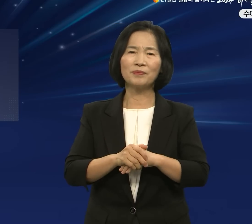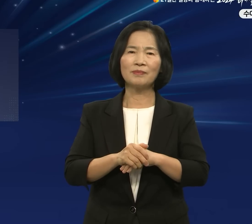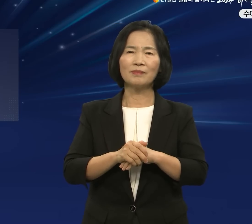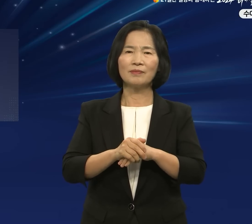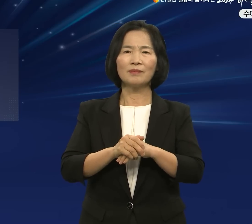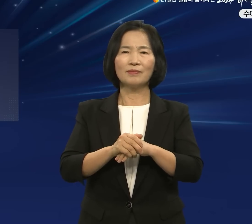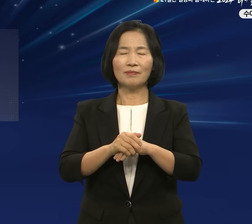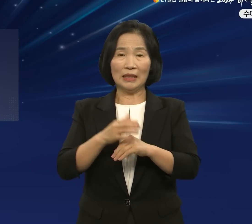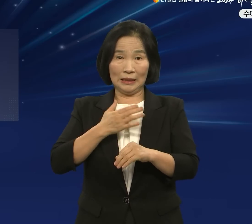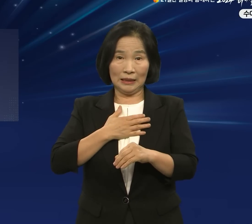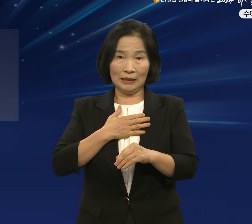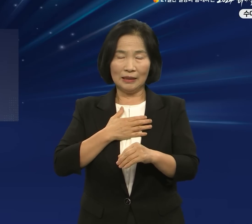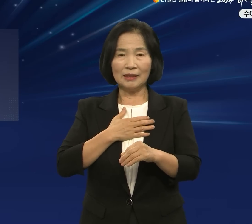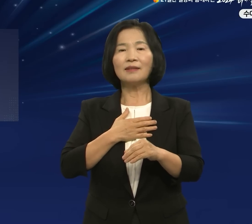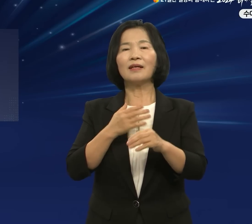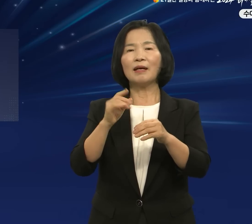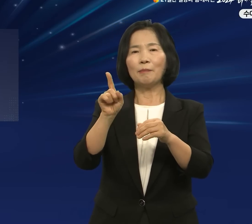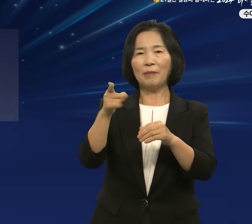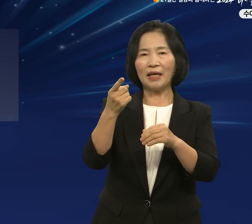130년 된 교회